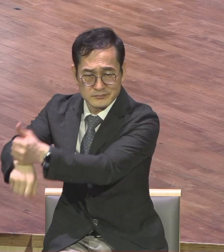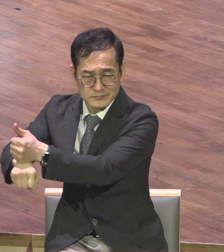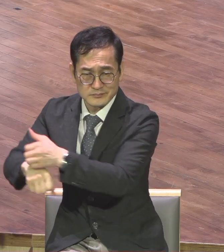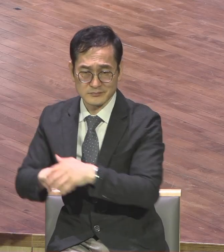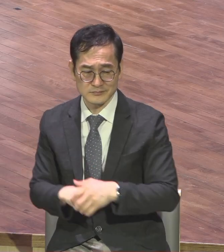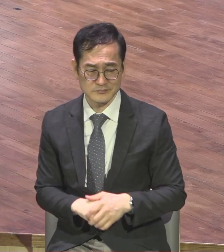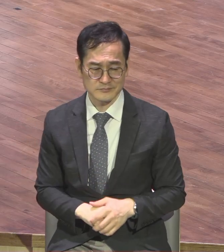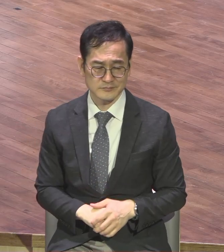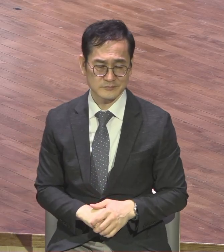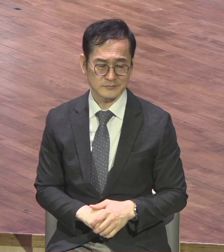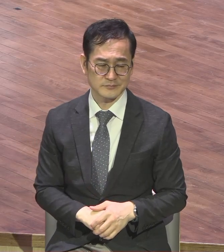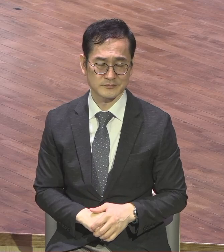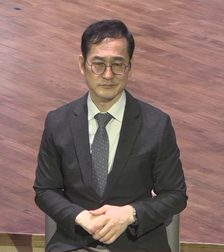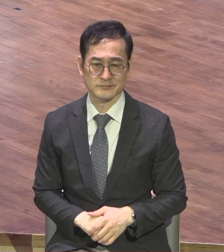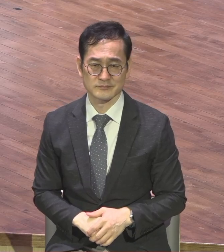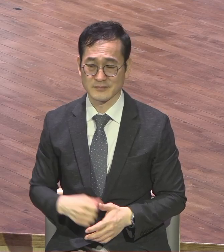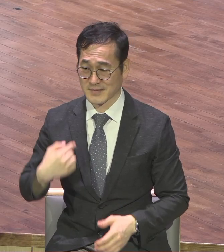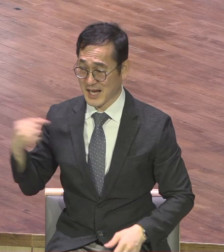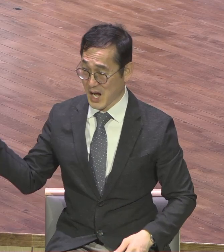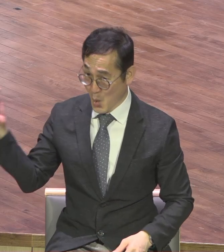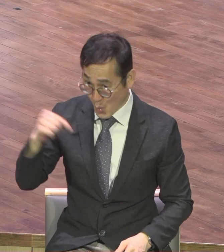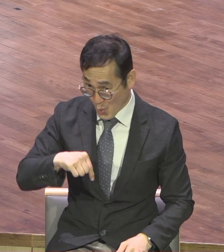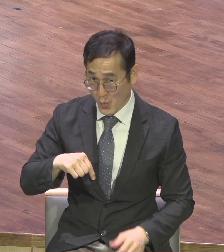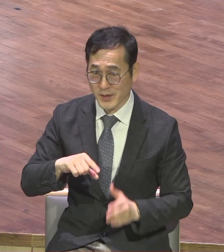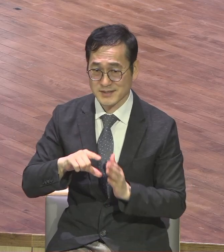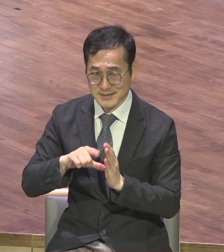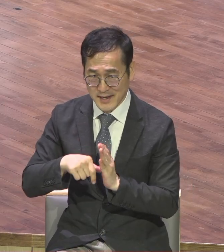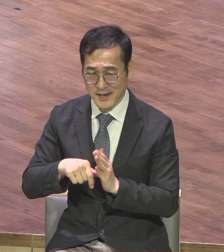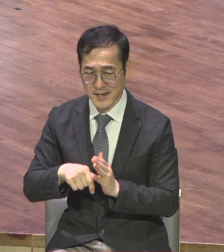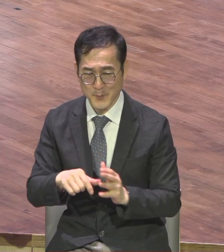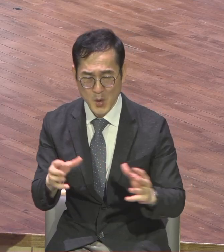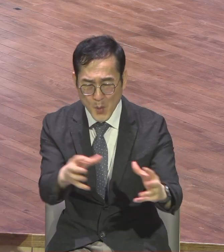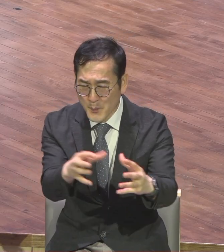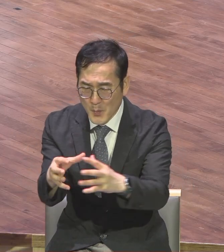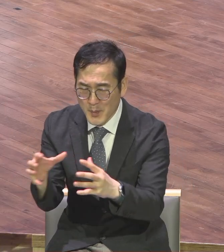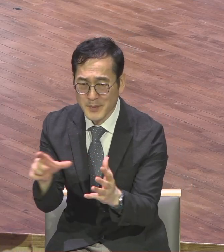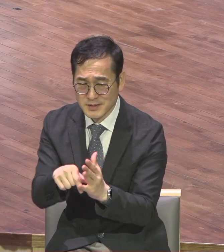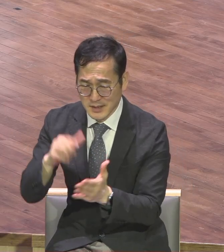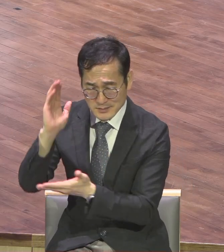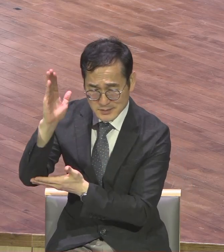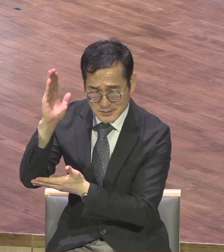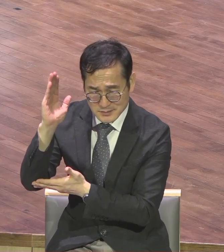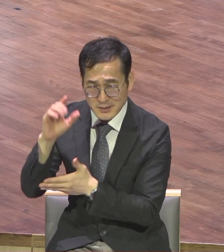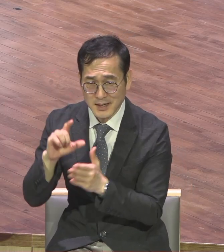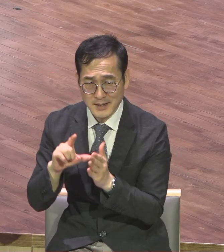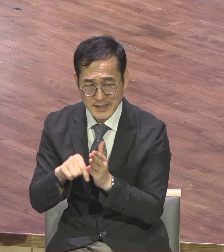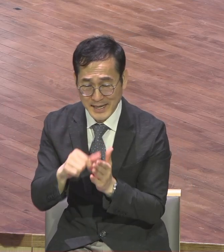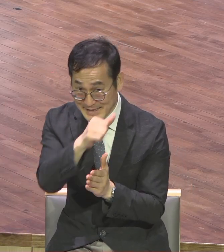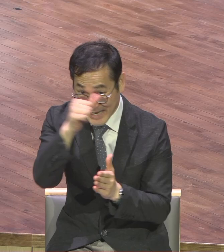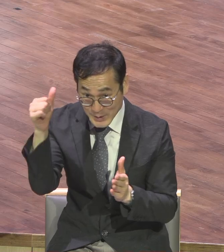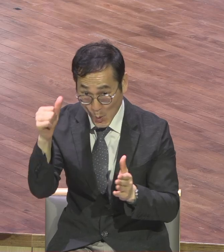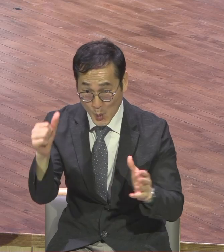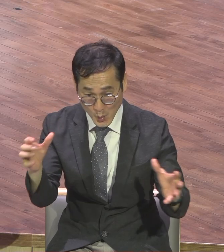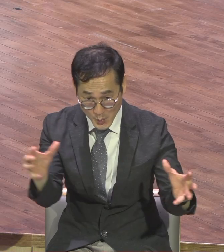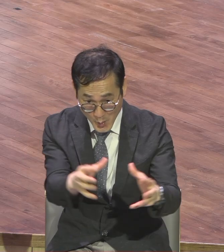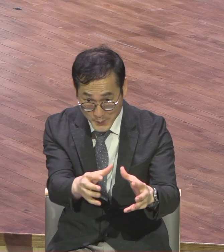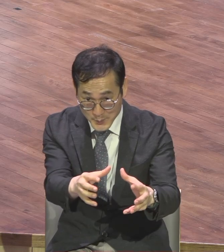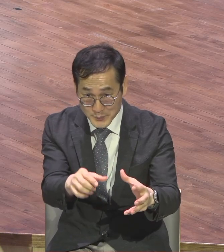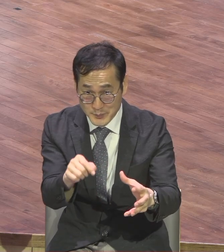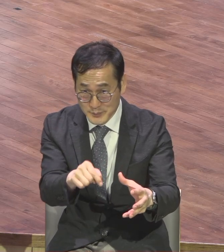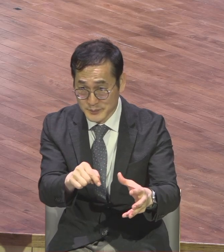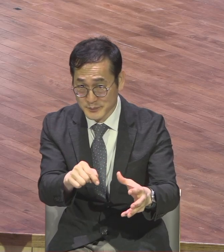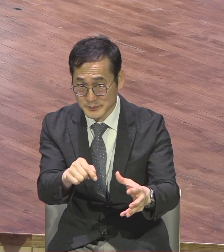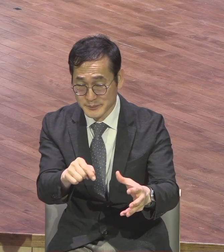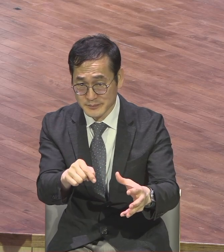안에 답을 주고 와야 됩니다. 거기서 무슨 유능한 설교를, 은혜 되는 설교가 아니라 이 장로들에게, 이 전국을